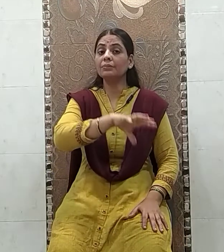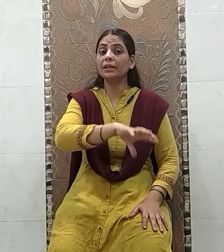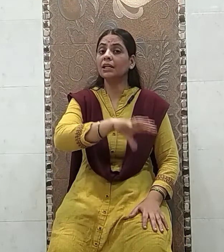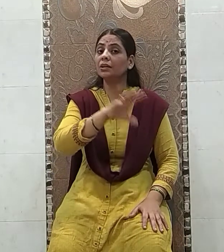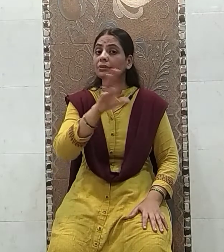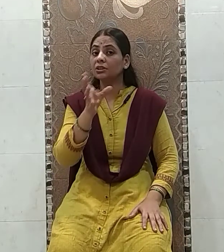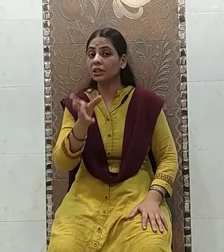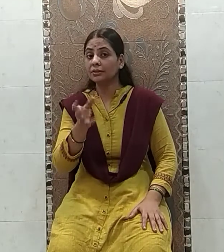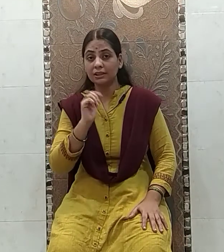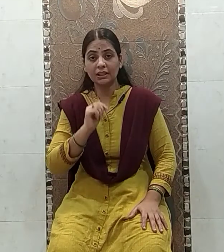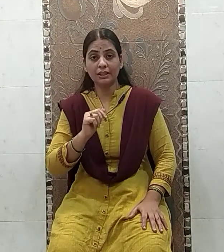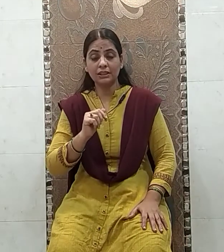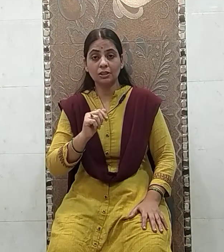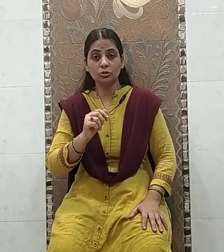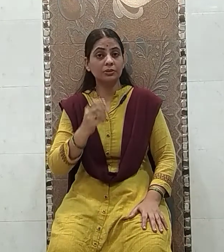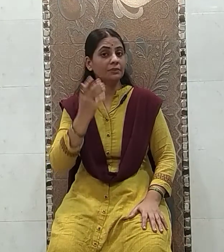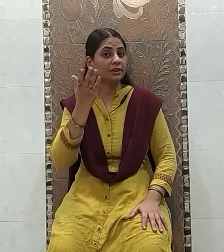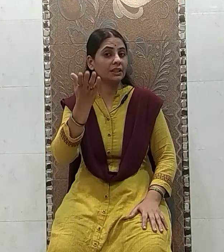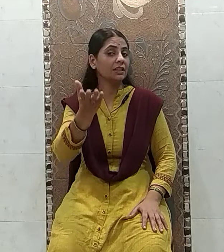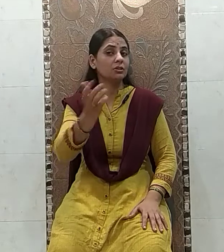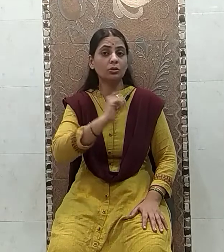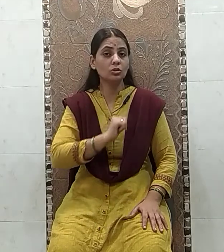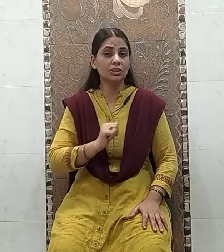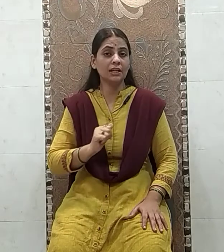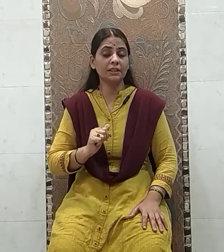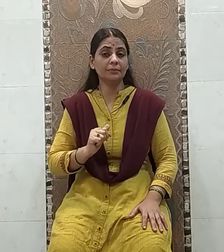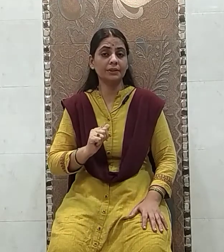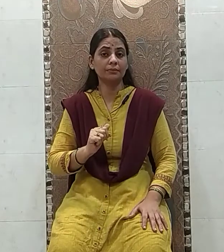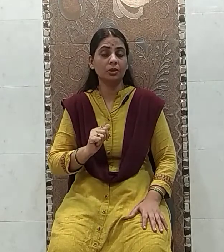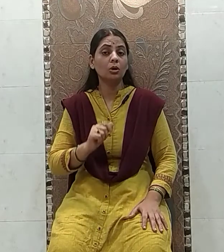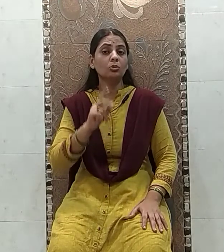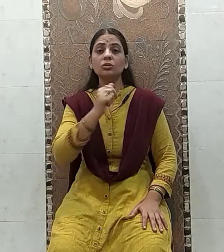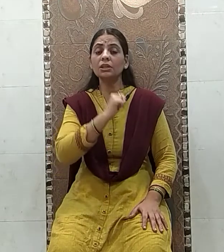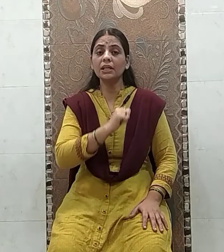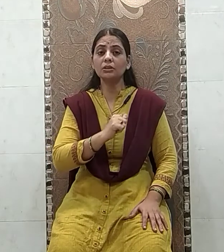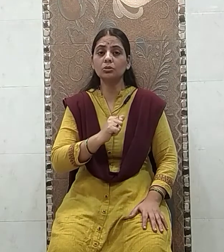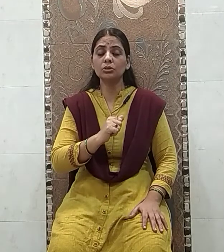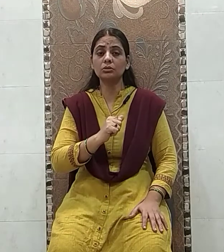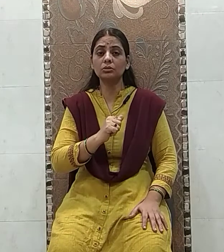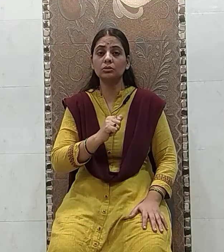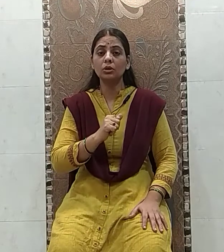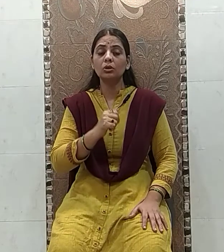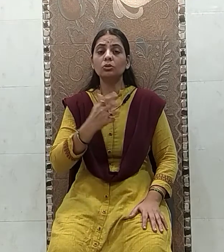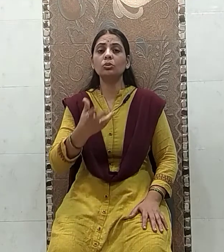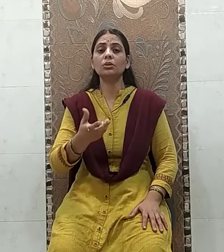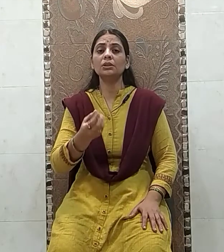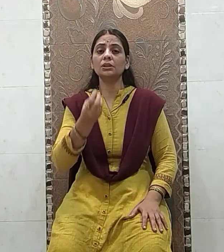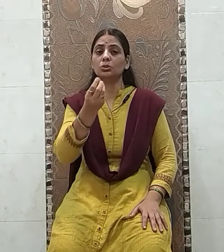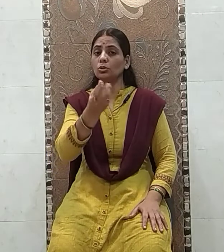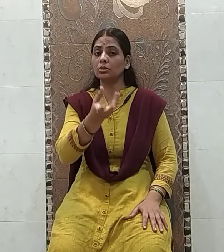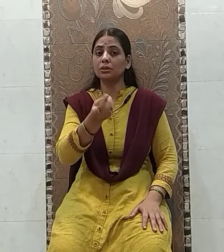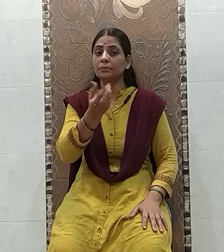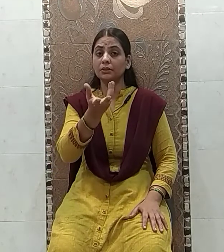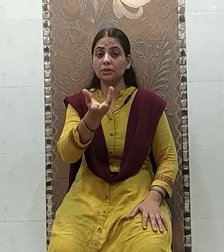वेगवेगळ्या कवींच्या कविता वाचा. तुमच्या विचारांना जरूर चालना मिळेल. दुसरं काय करू शकतो तर थोडंसं स्तोत्र मंत्र